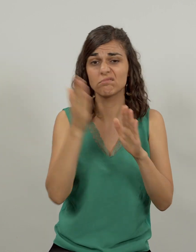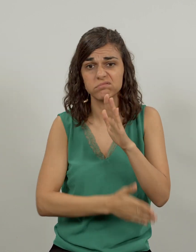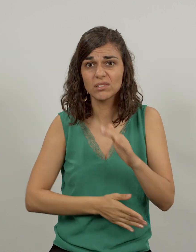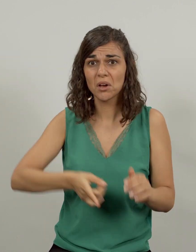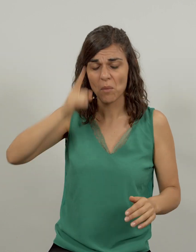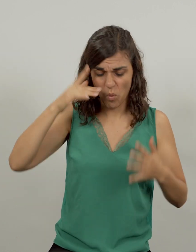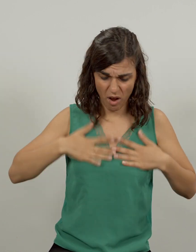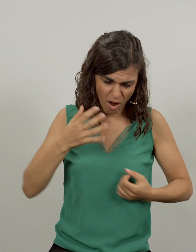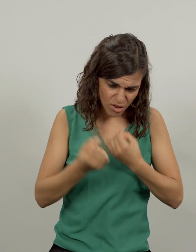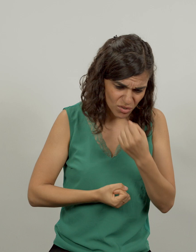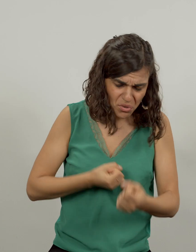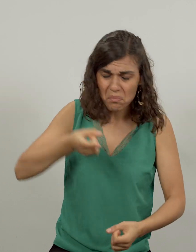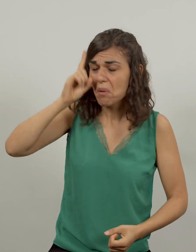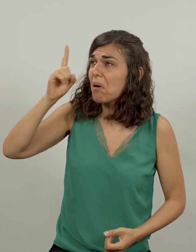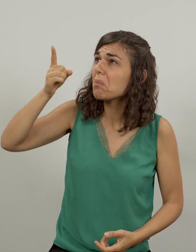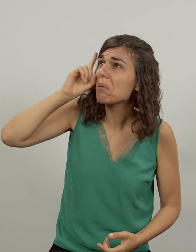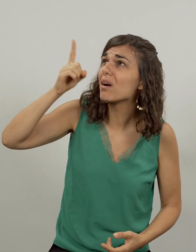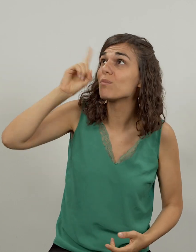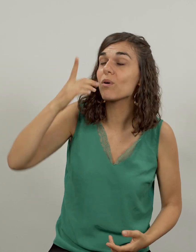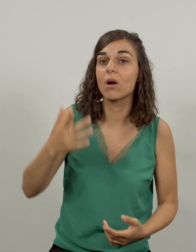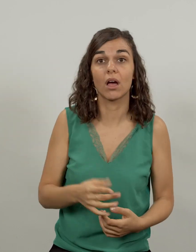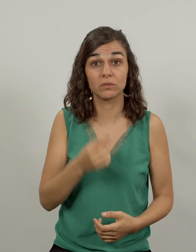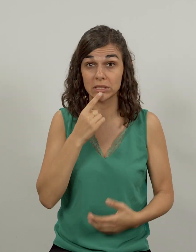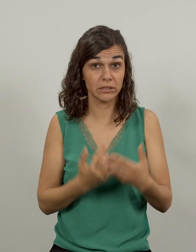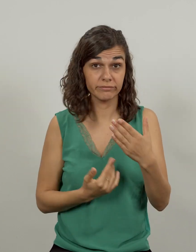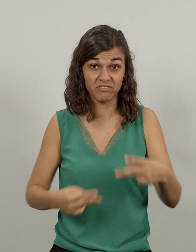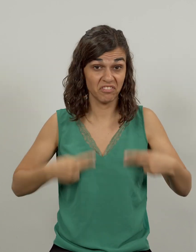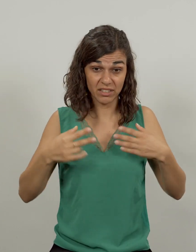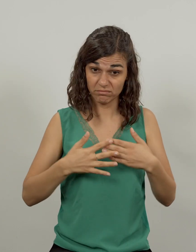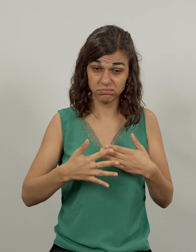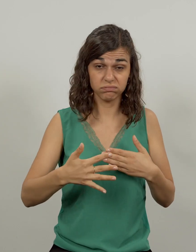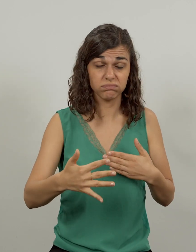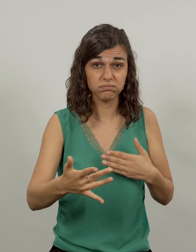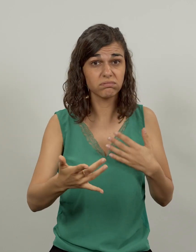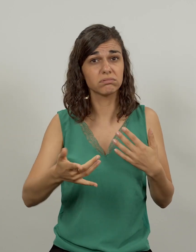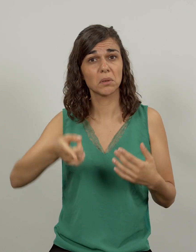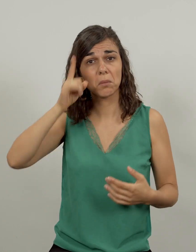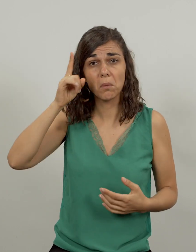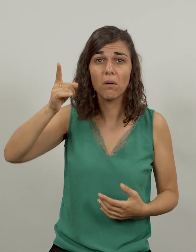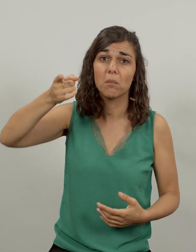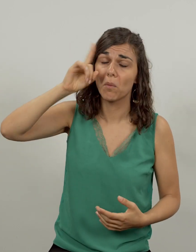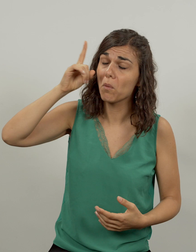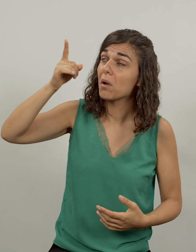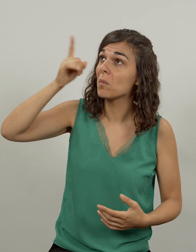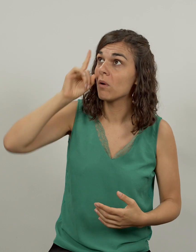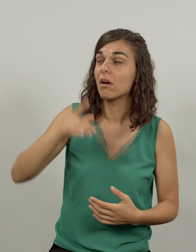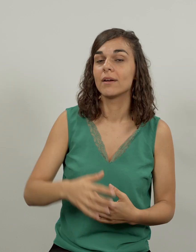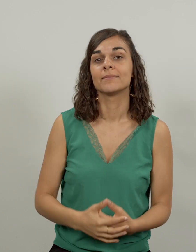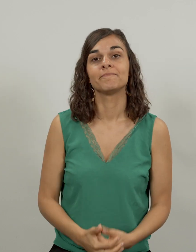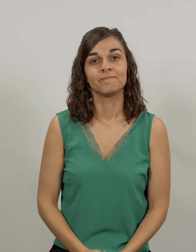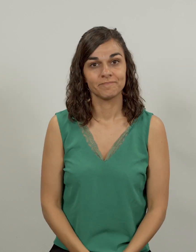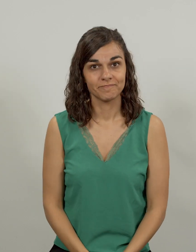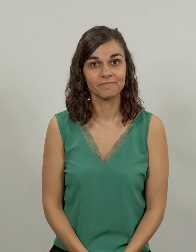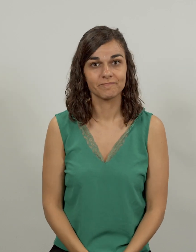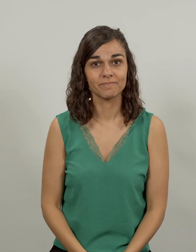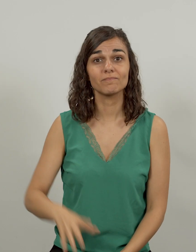je souffre dans mon corps? Pourquoi? Ils passent leur vie avec un point d'interrogation.